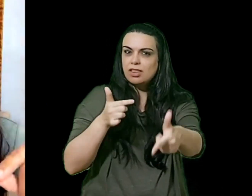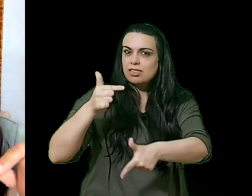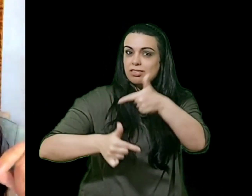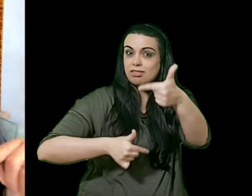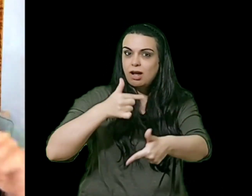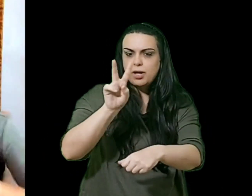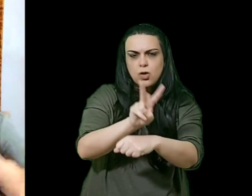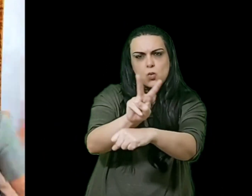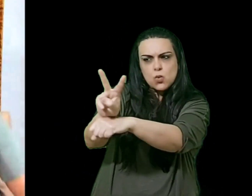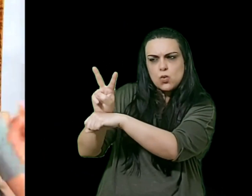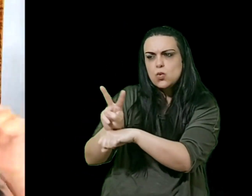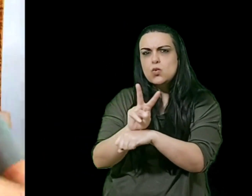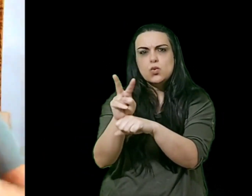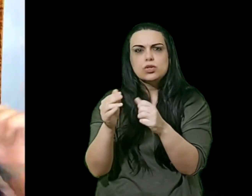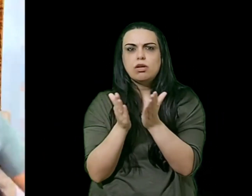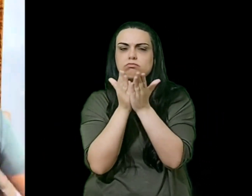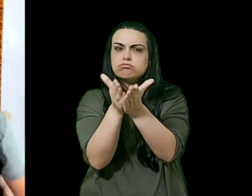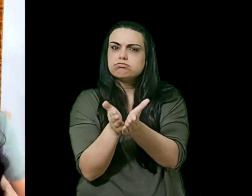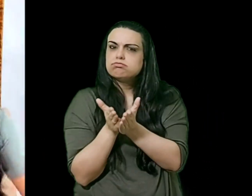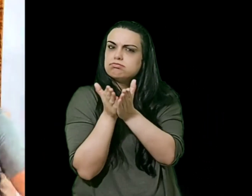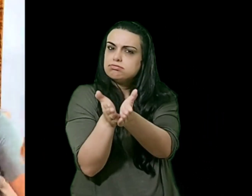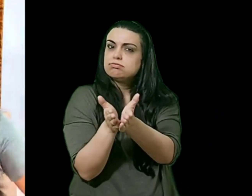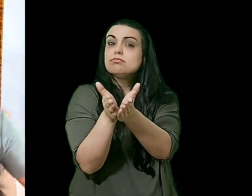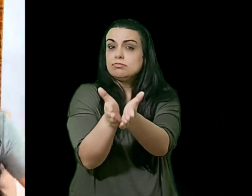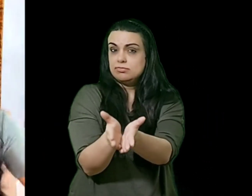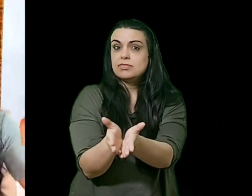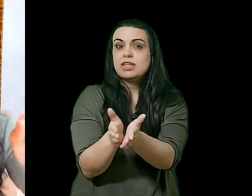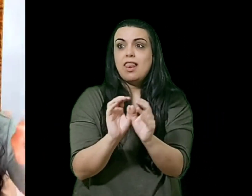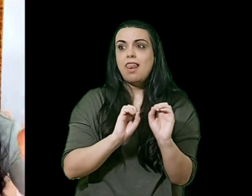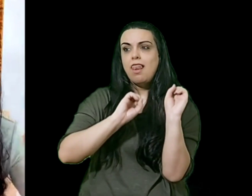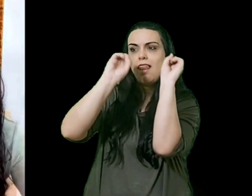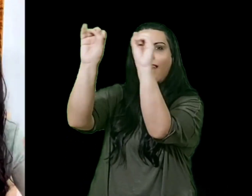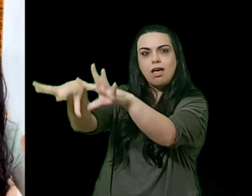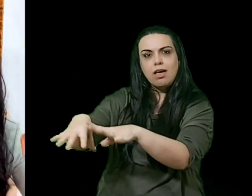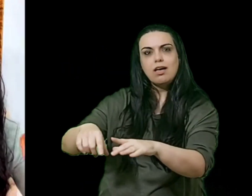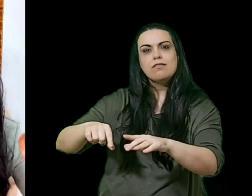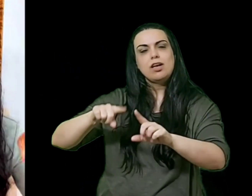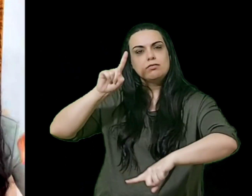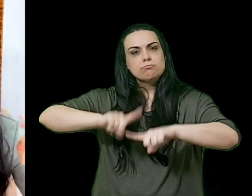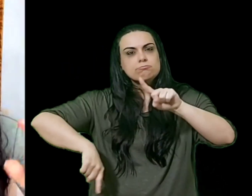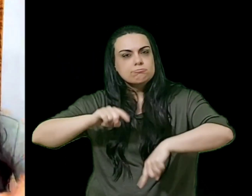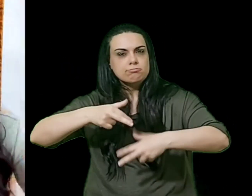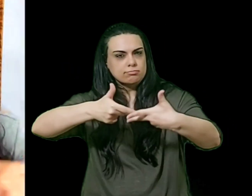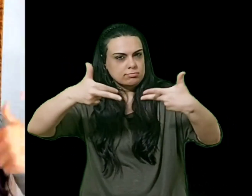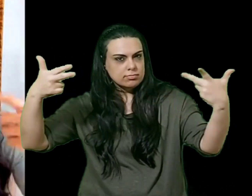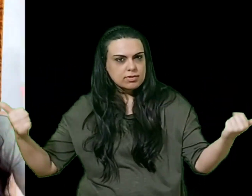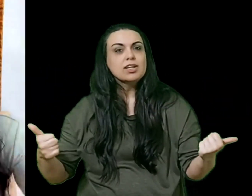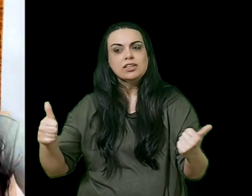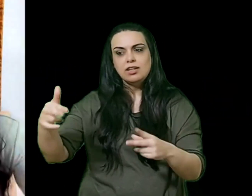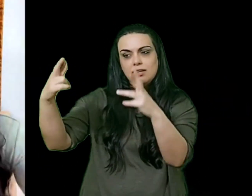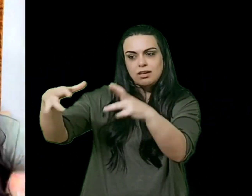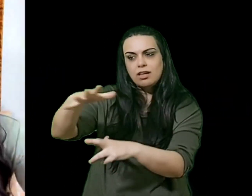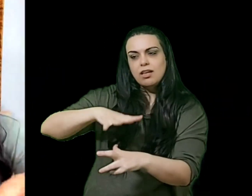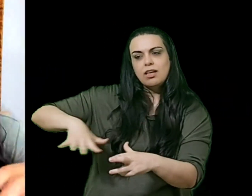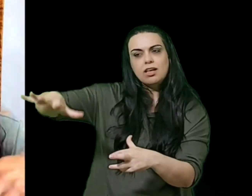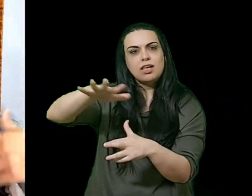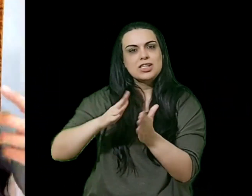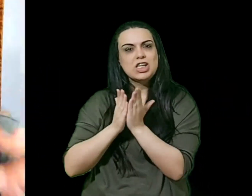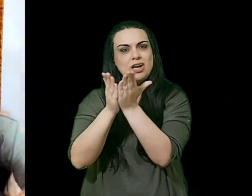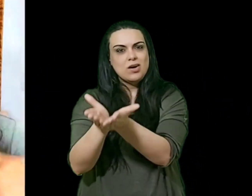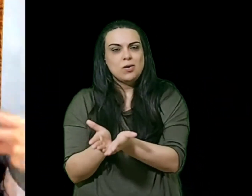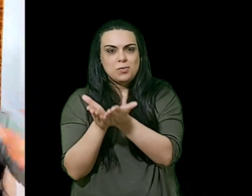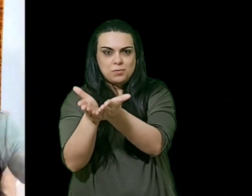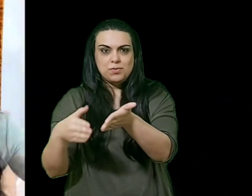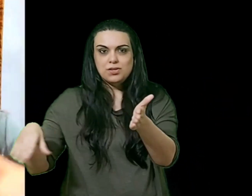que cuidava das embarcações e levavam mercadorias na região portuária. E eles passaram a utilizar, né,